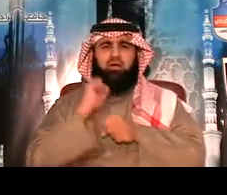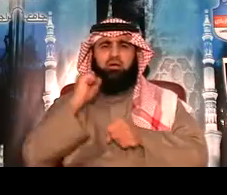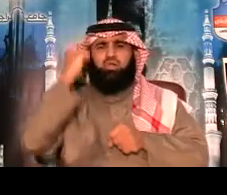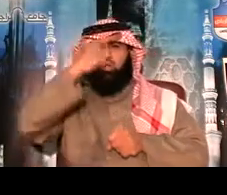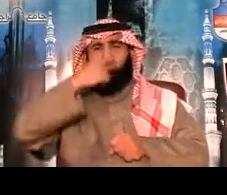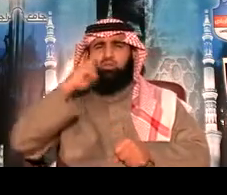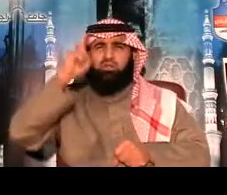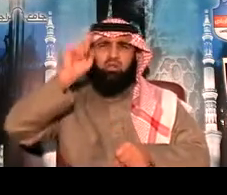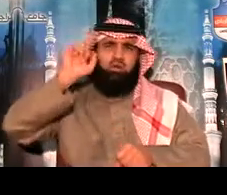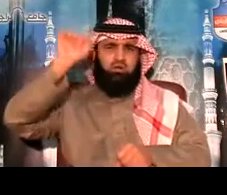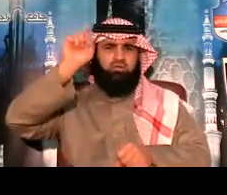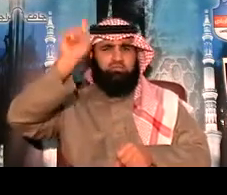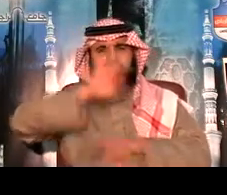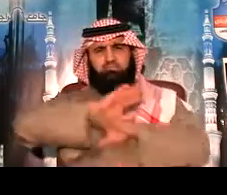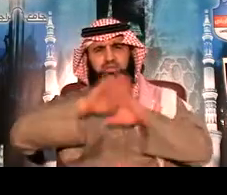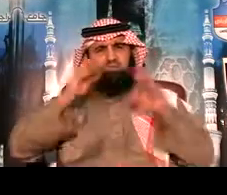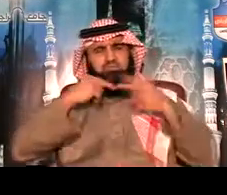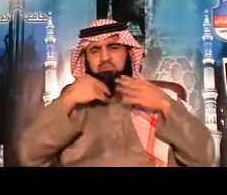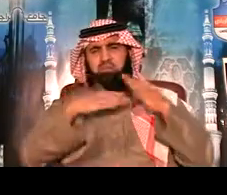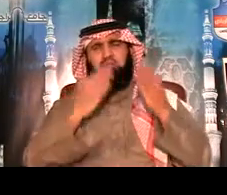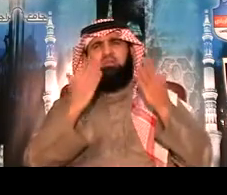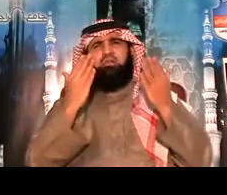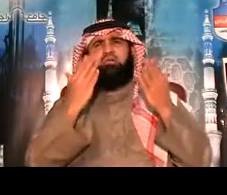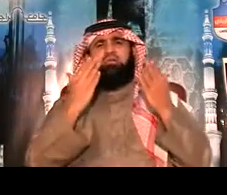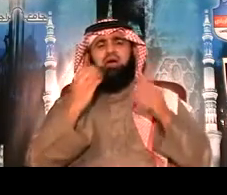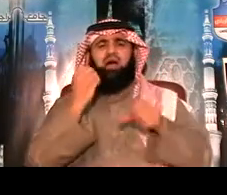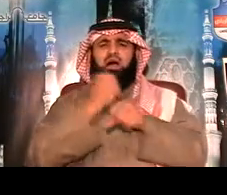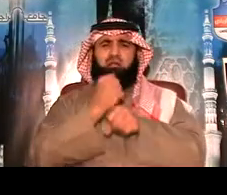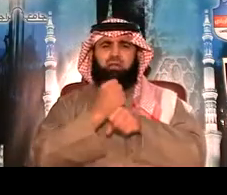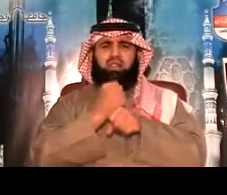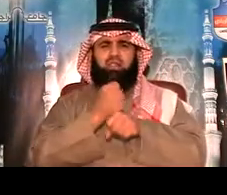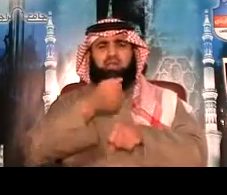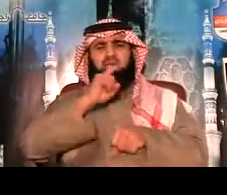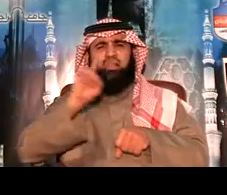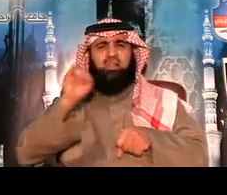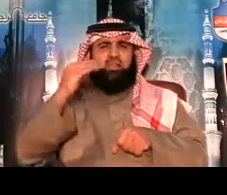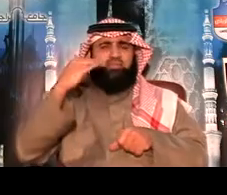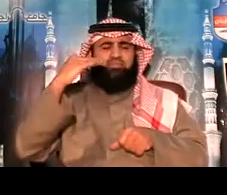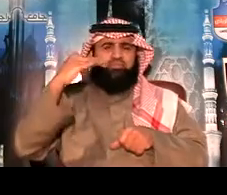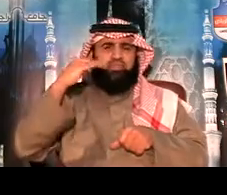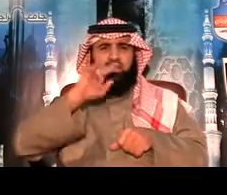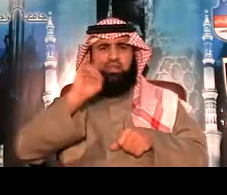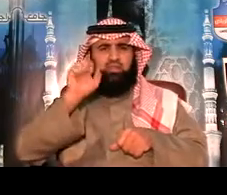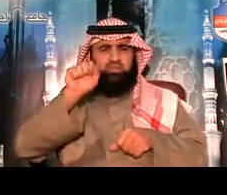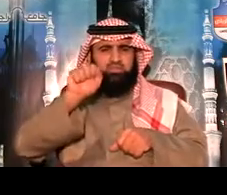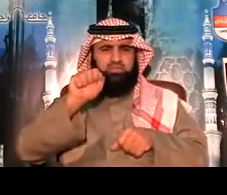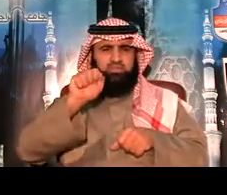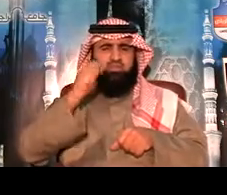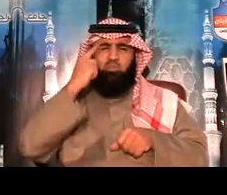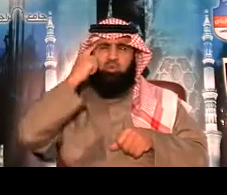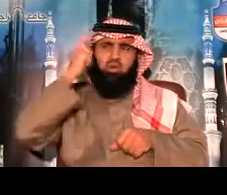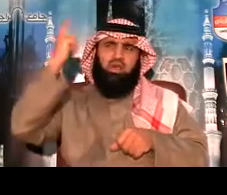الكريم. اللهم إنا نسألك الإخلاص في أقوالنا وأعمالنا. اللهم توفنا مسلمين